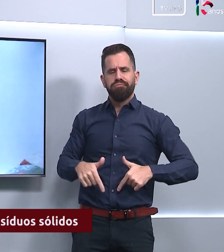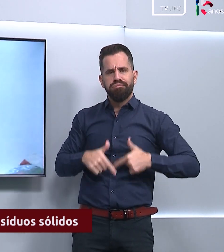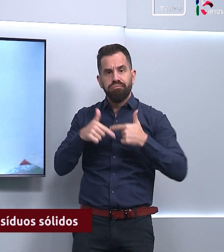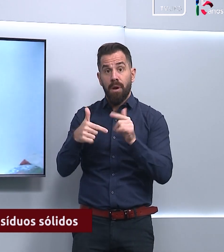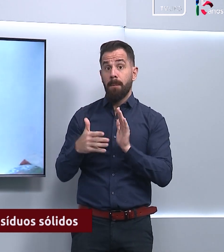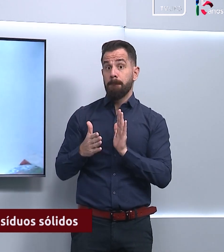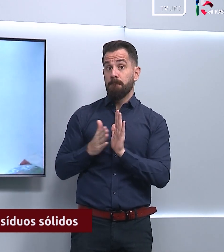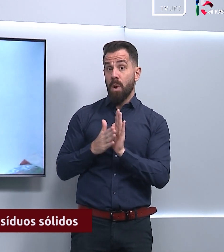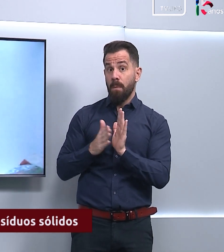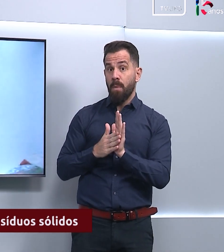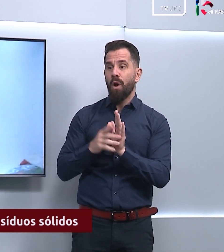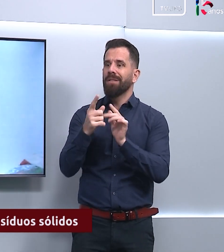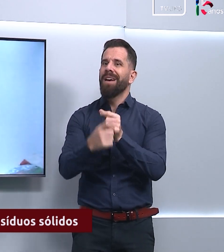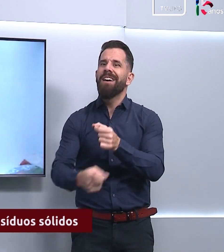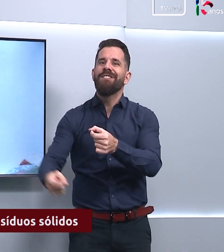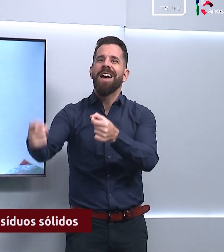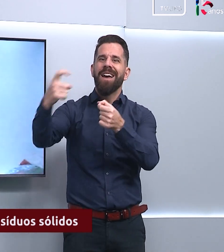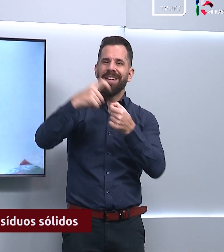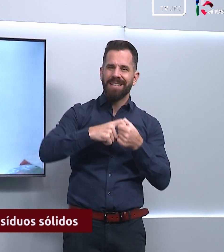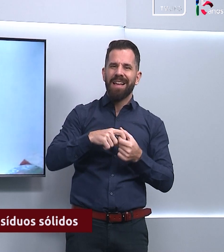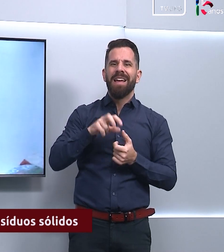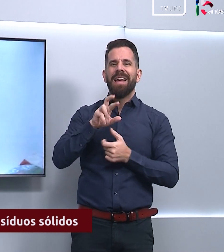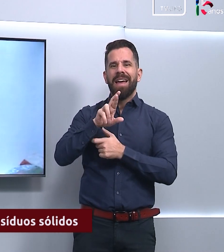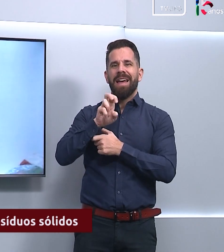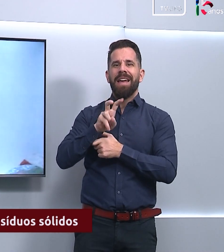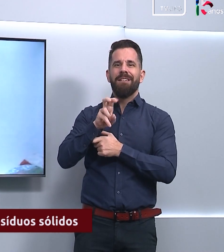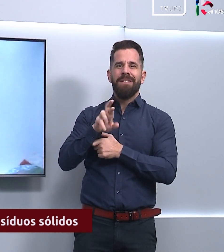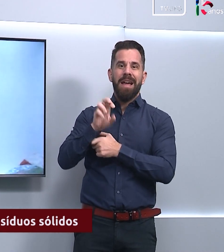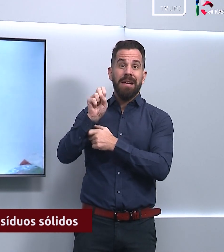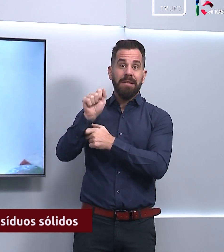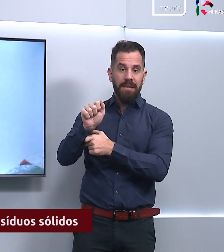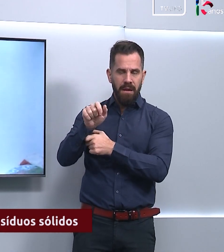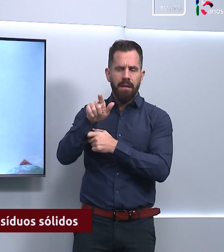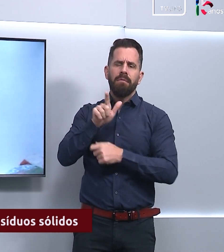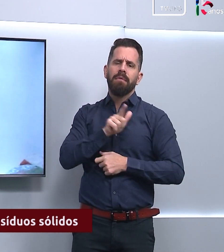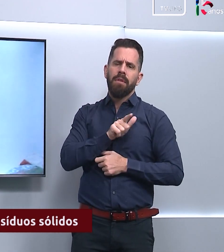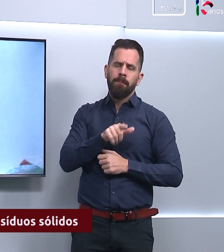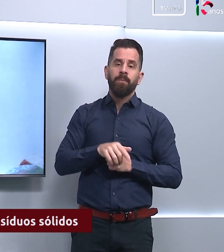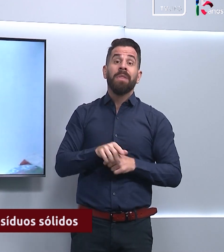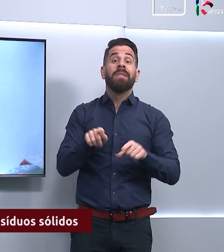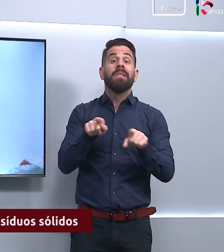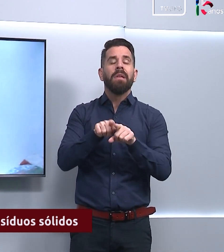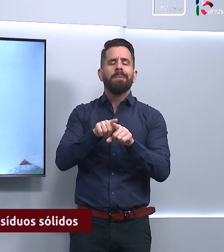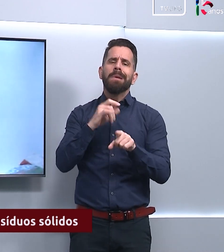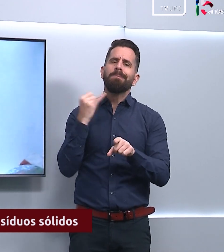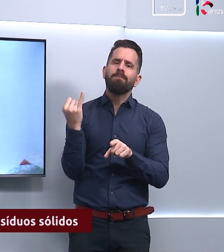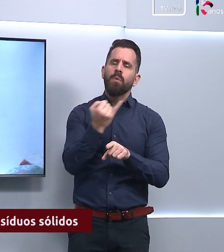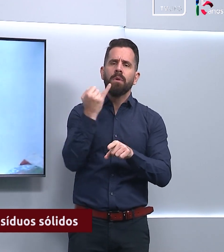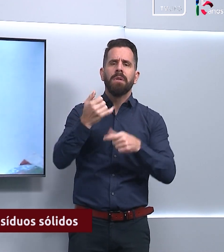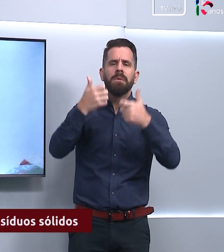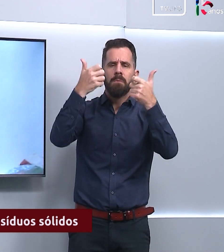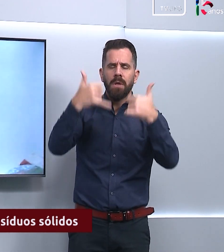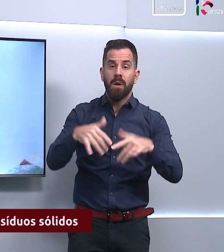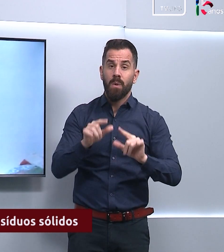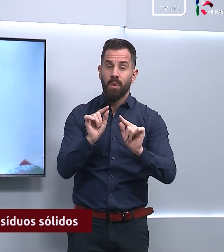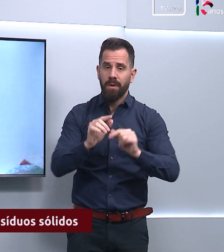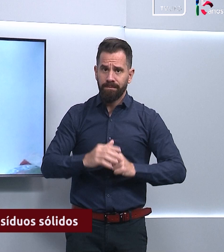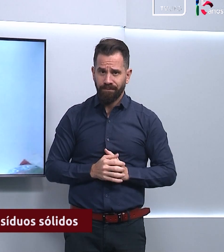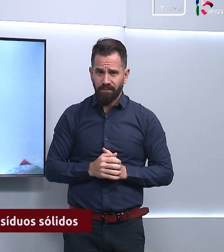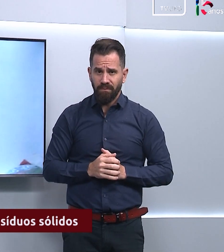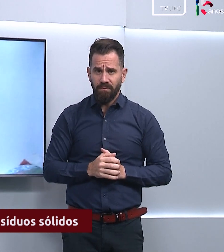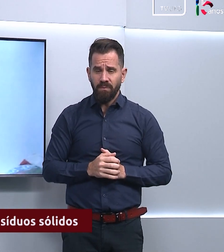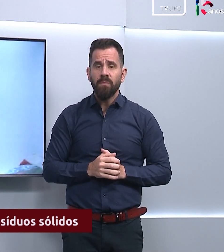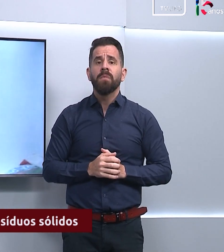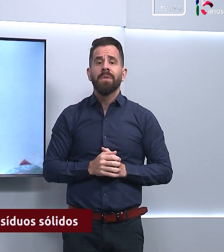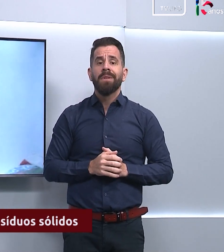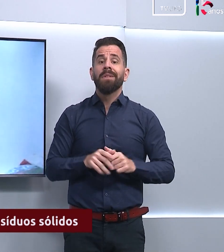estados, e não podemos esquecer, é bem importante de colocar essa questão, da importância também que